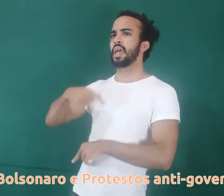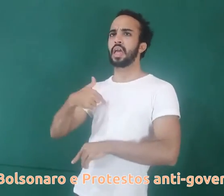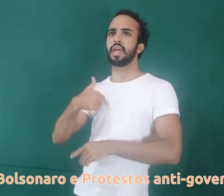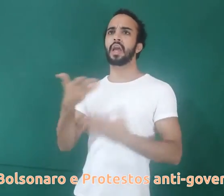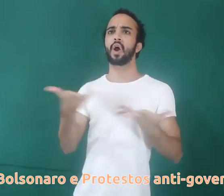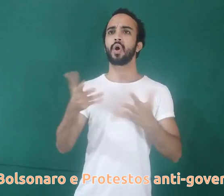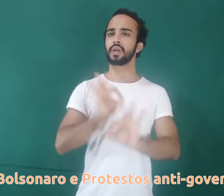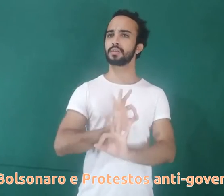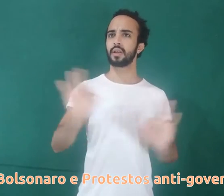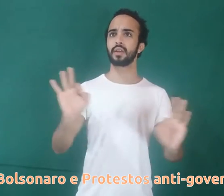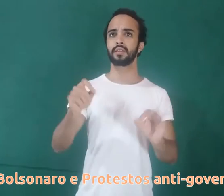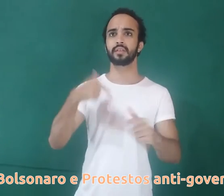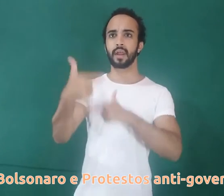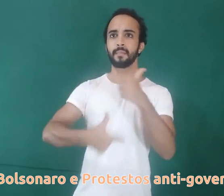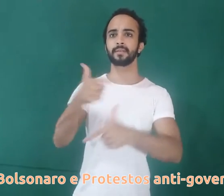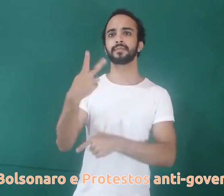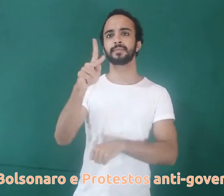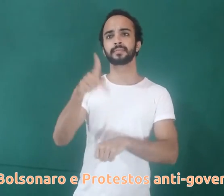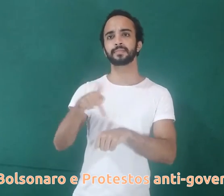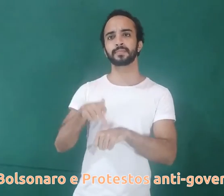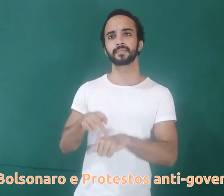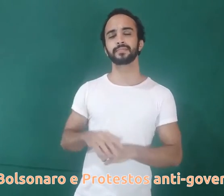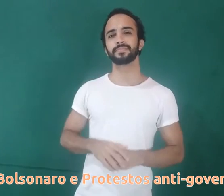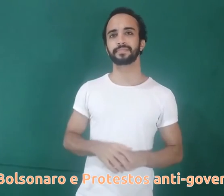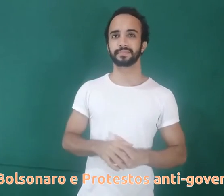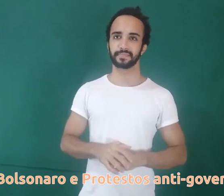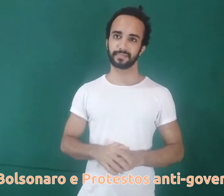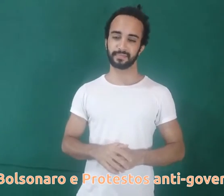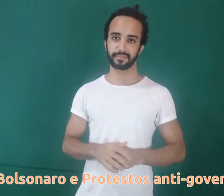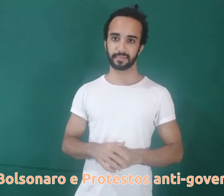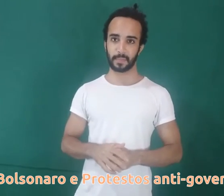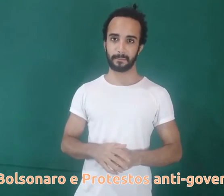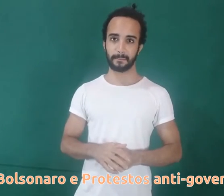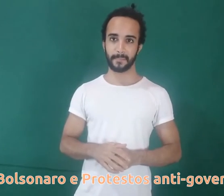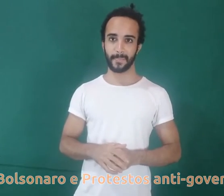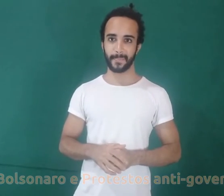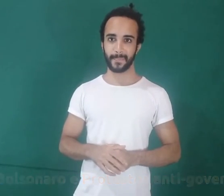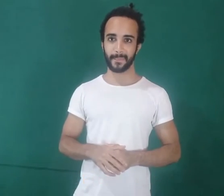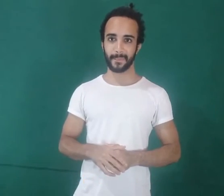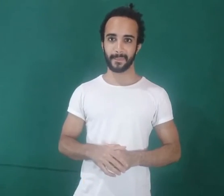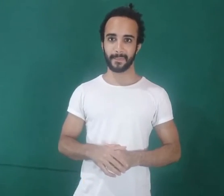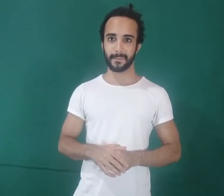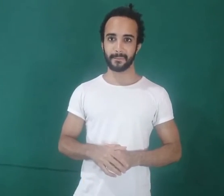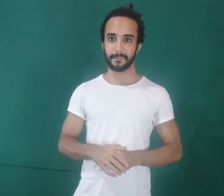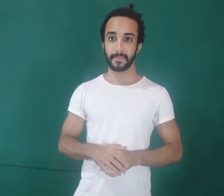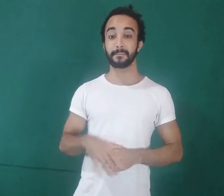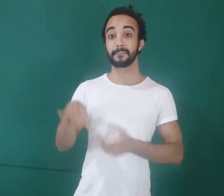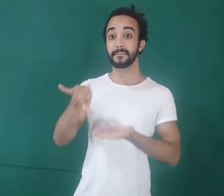governo em seu país. Fake news. esse capital virtual, ele é